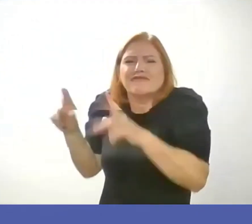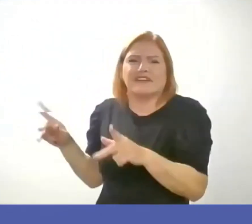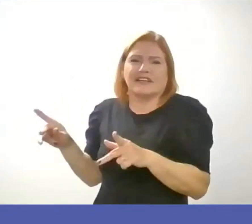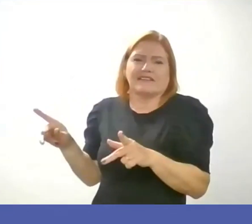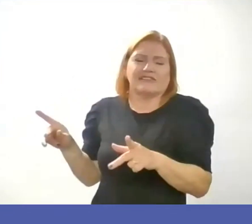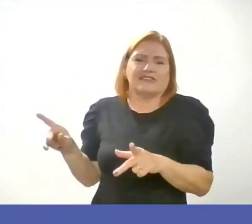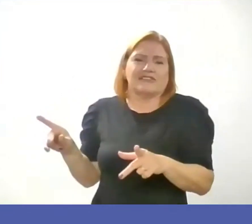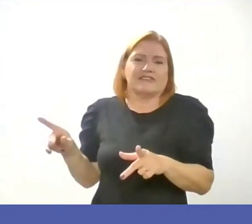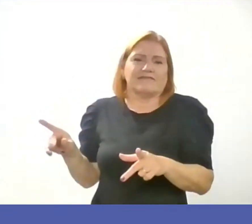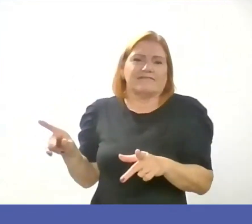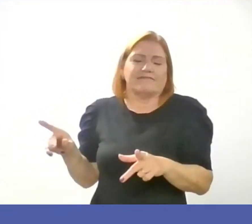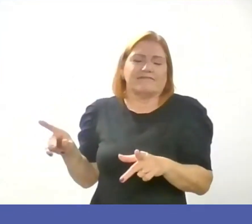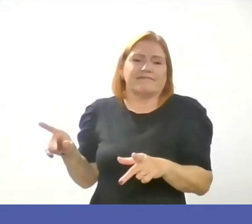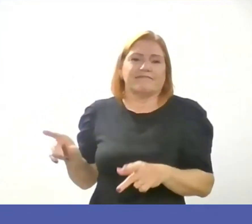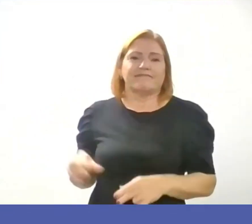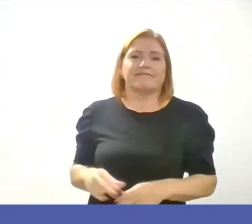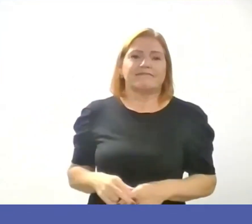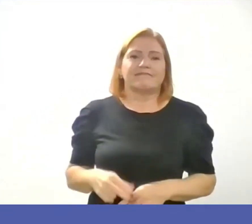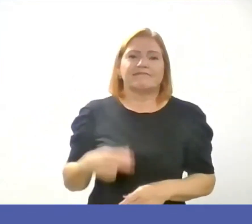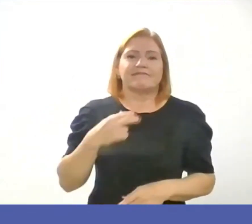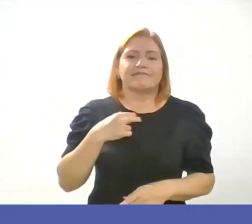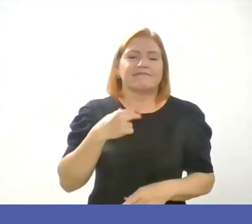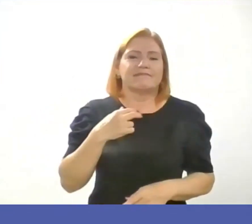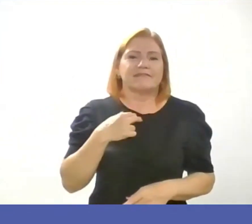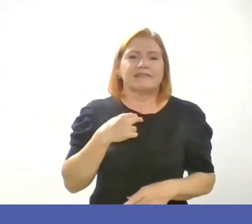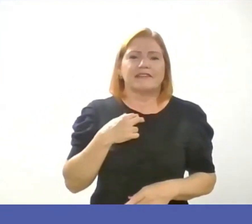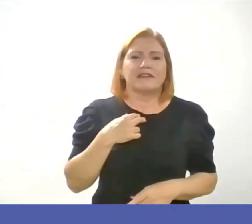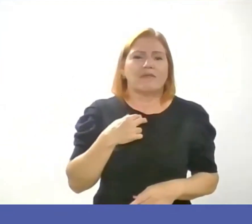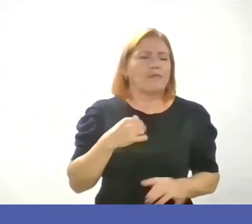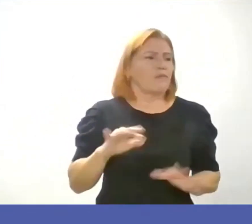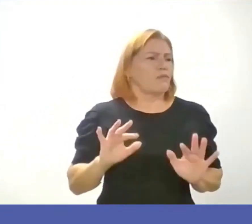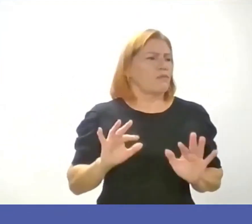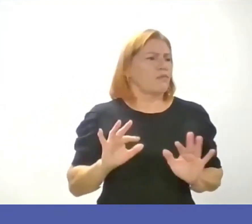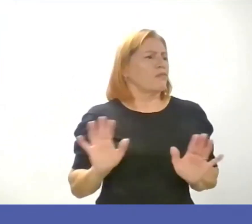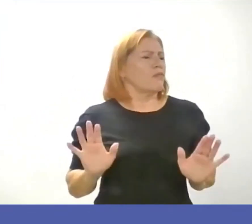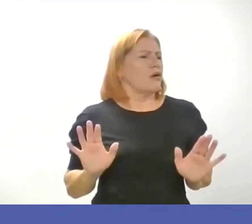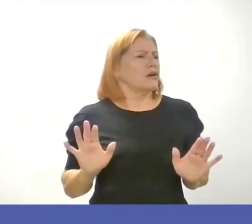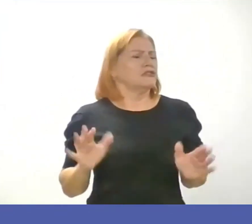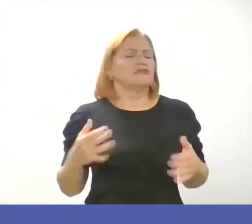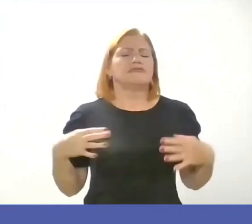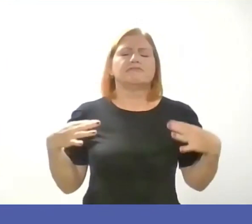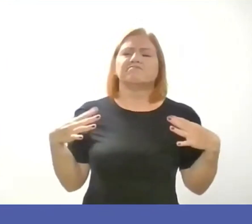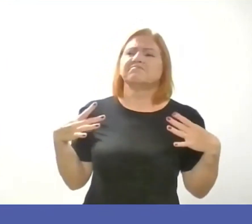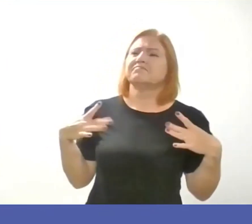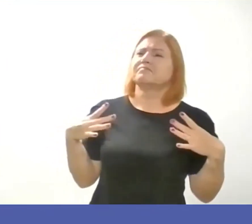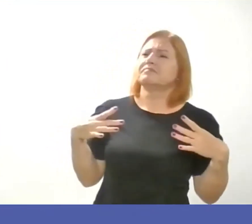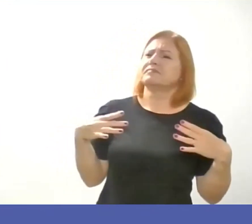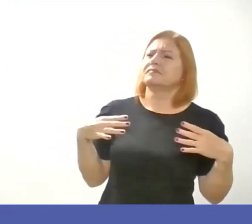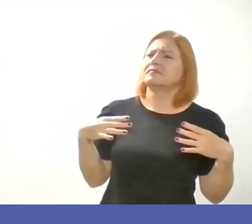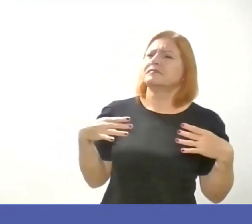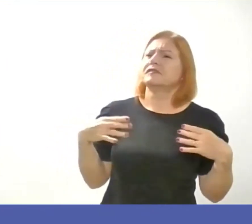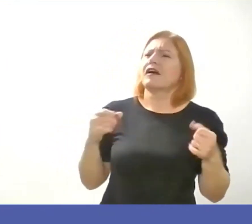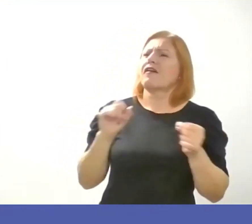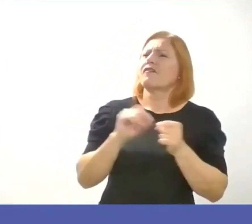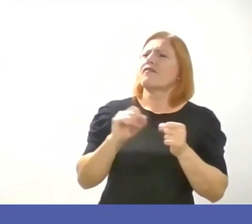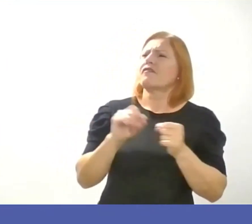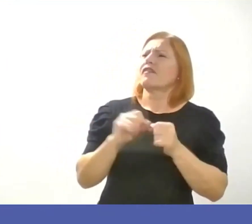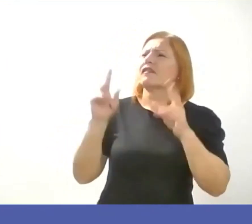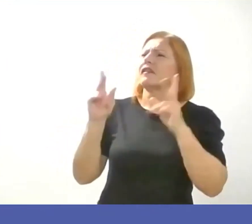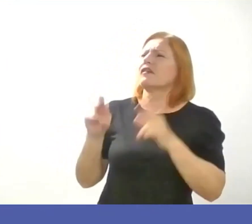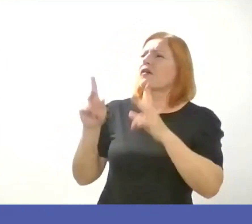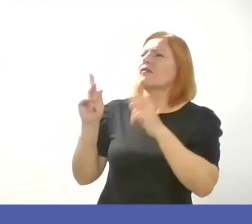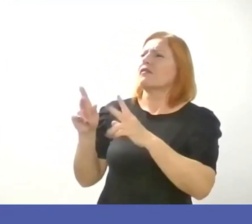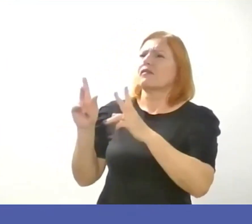Não pode ficar satisfeito na caixa. Não pode se acomodar. Não pode